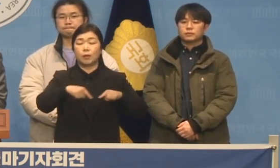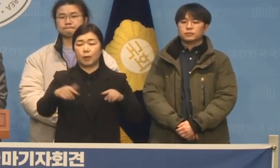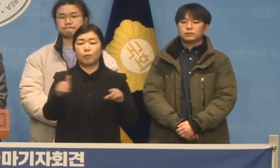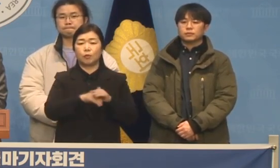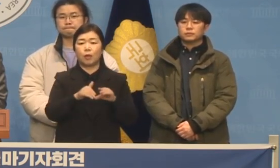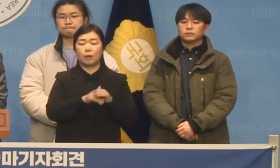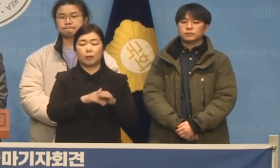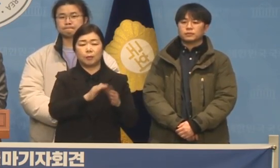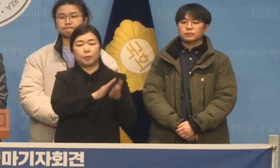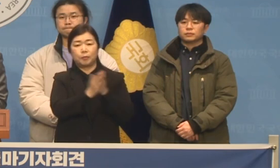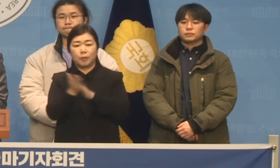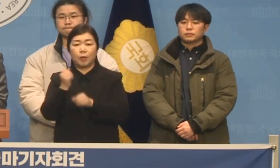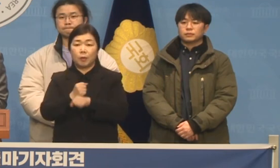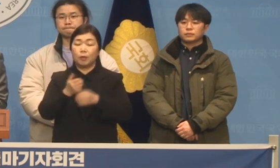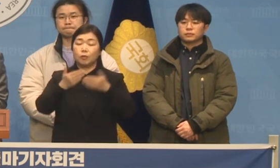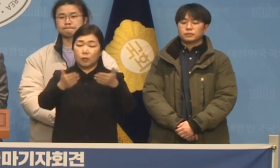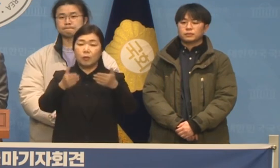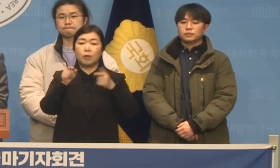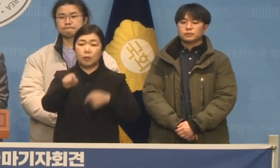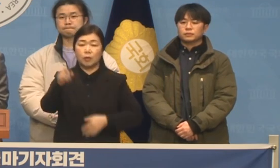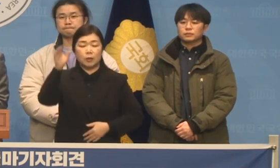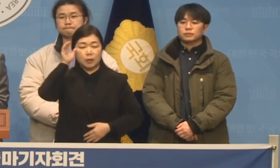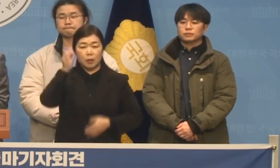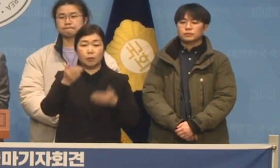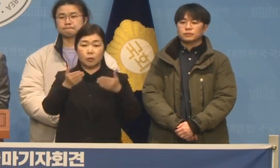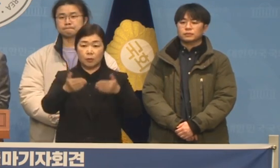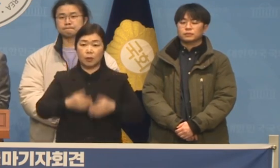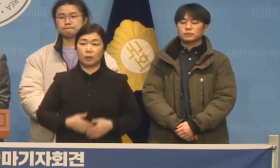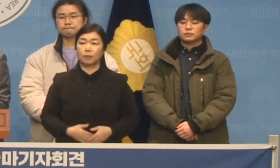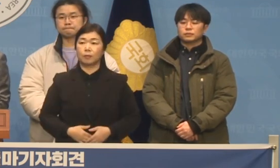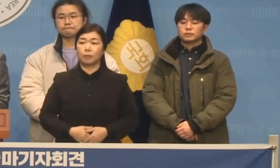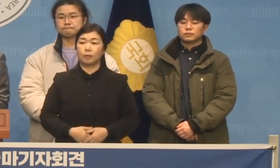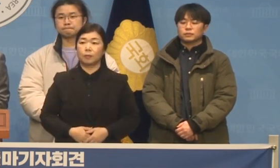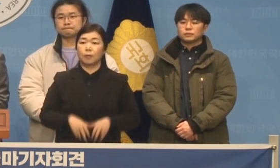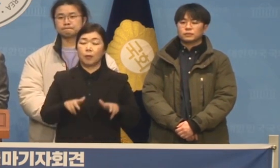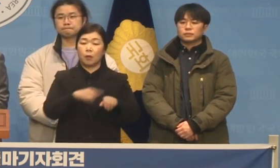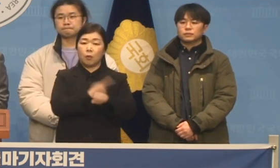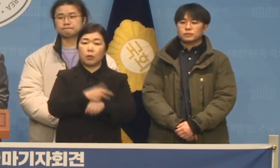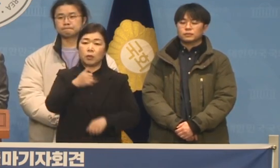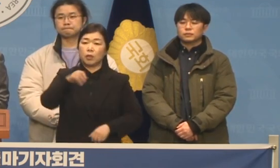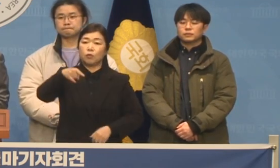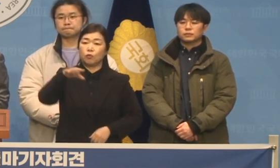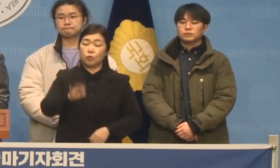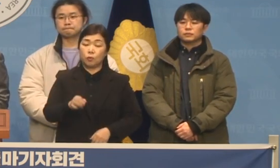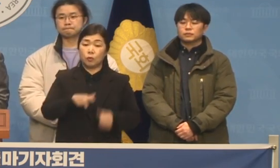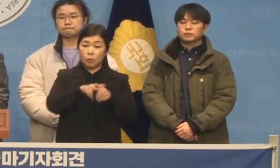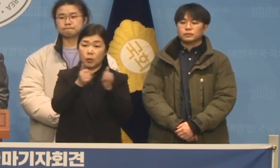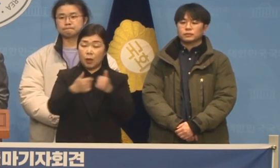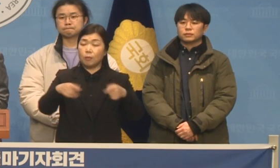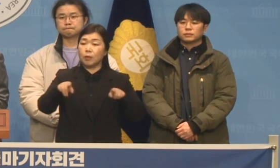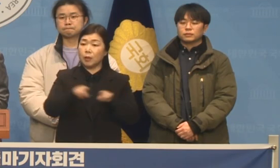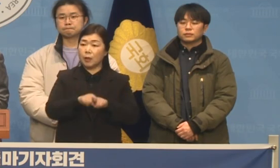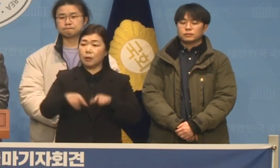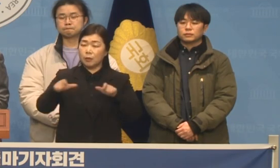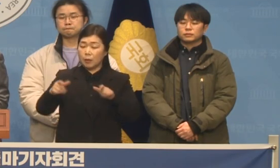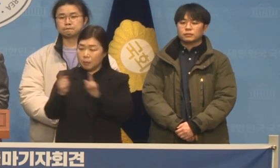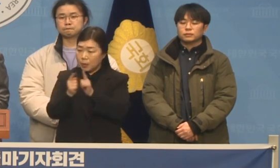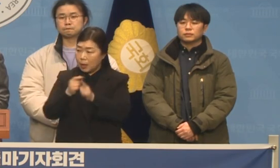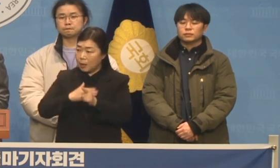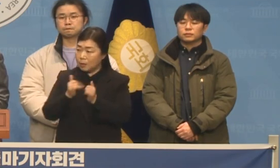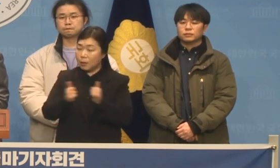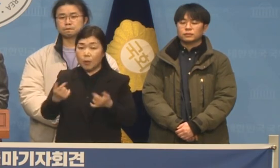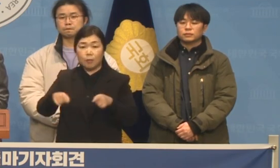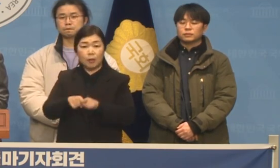문화를 꽃피워줄 것을 기대하면서 오늘 이 자리를 갖게 되었고요. 이 자리에는 권지웅 후보와 함께 그 지역의 지인들이